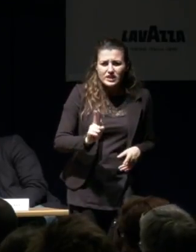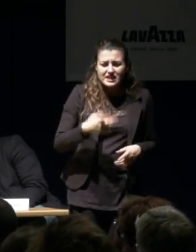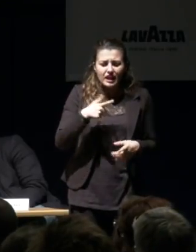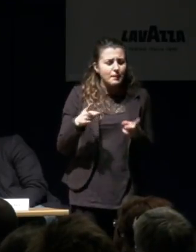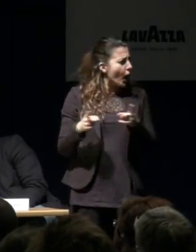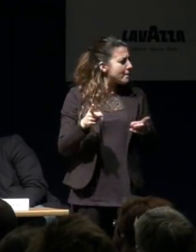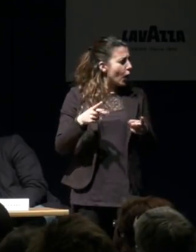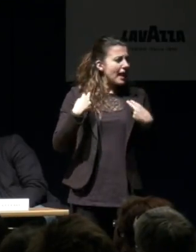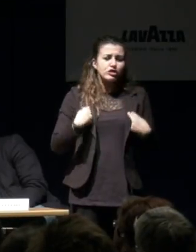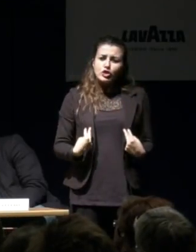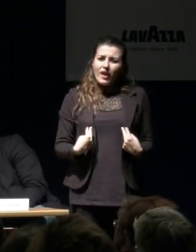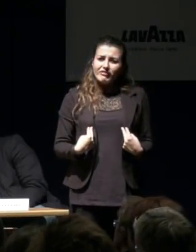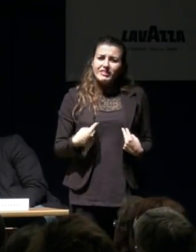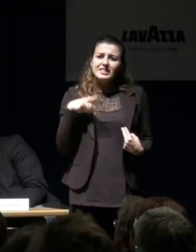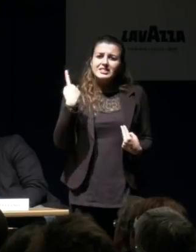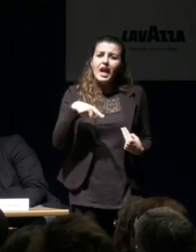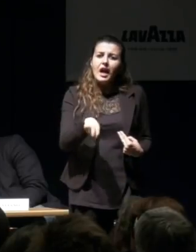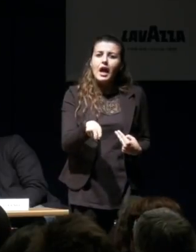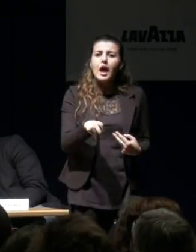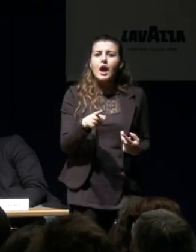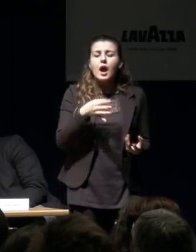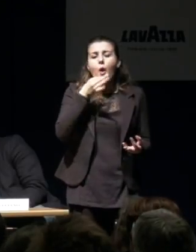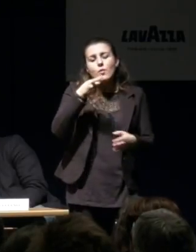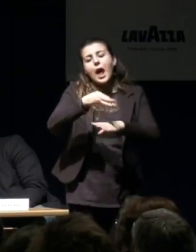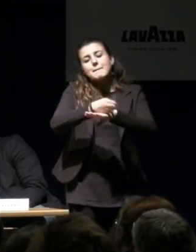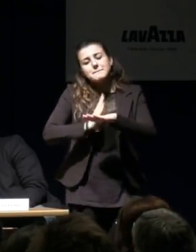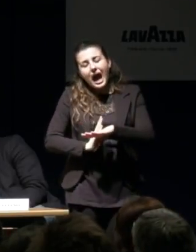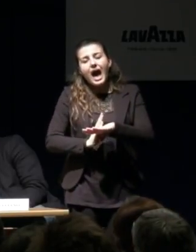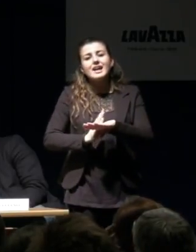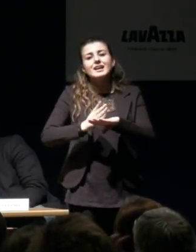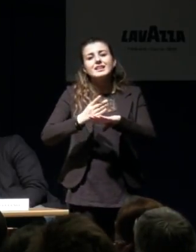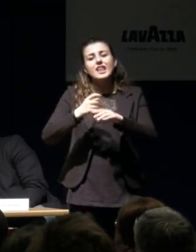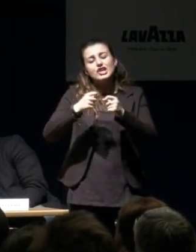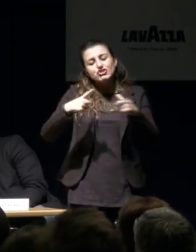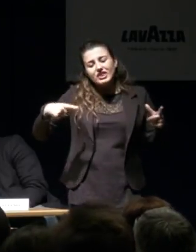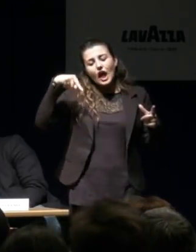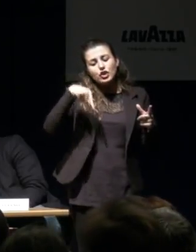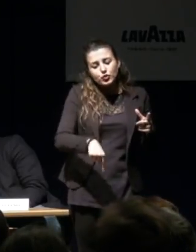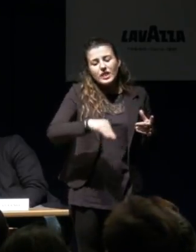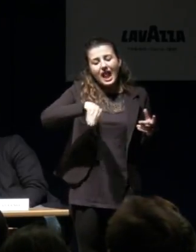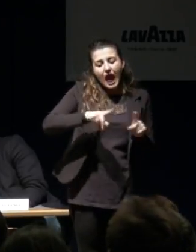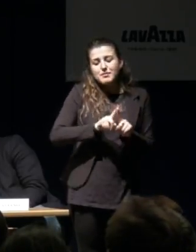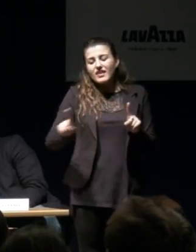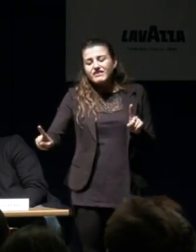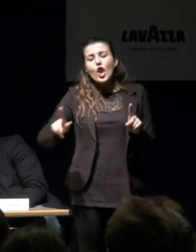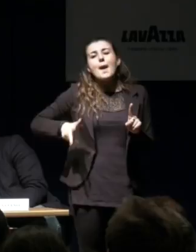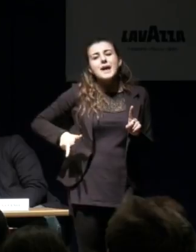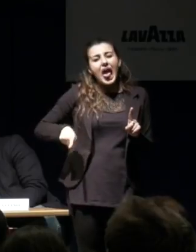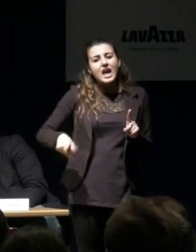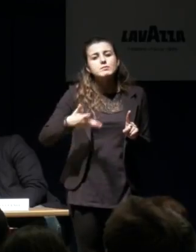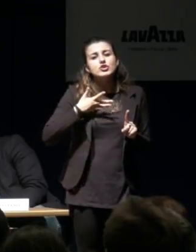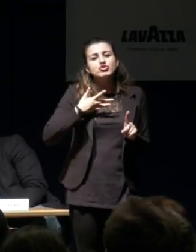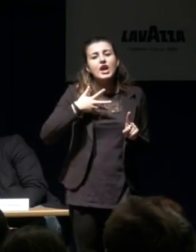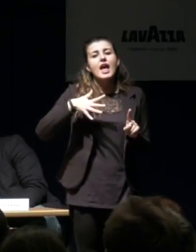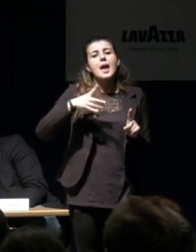fase perché quella è la fase in cui invece in buona parte in altre grandi città del sud da napoli a palermo c'è la stagione dei